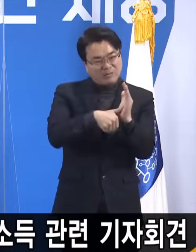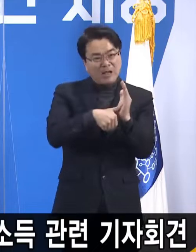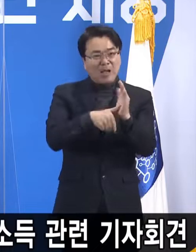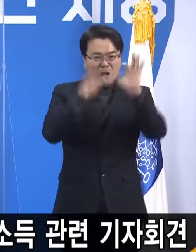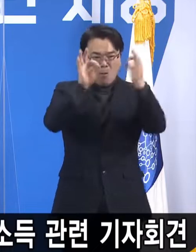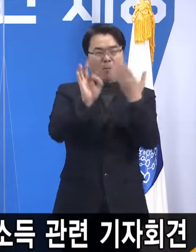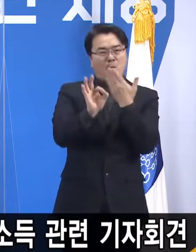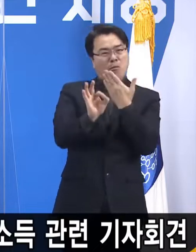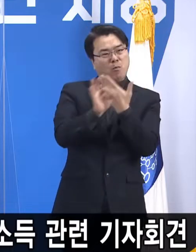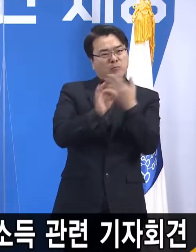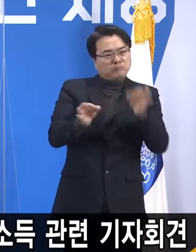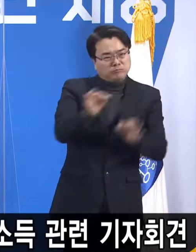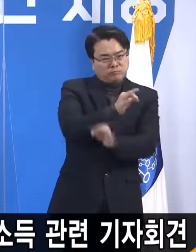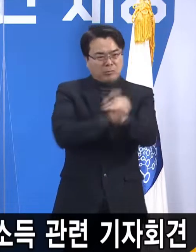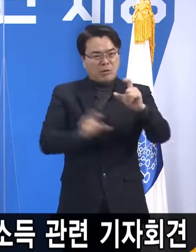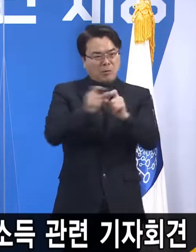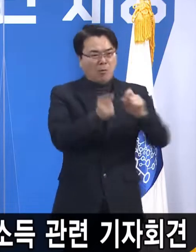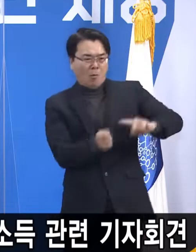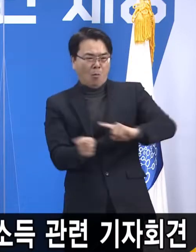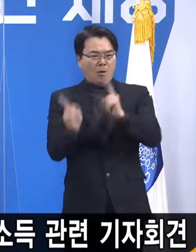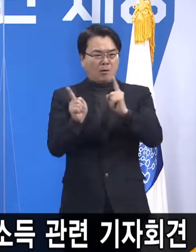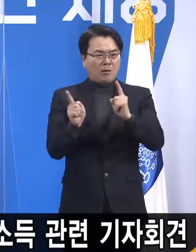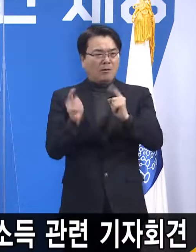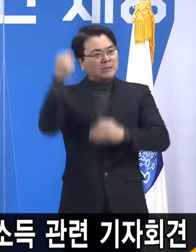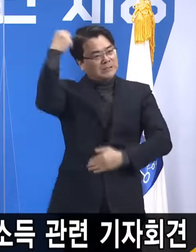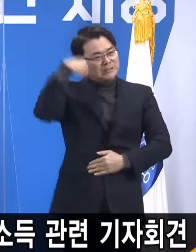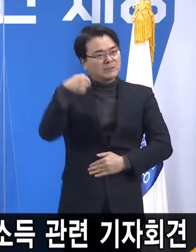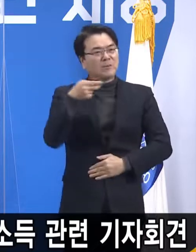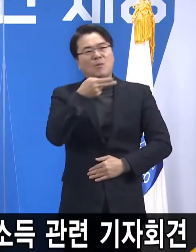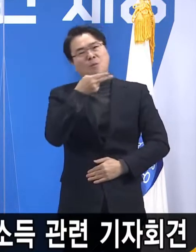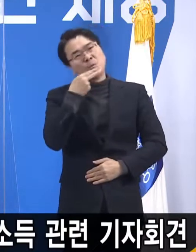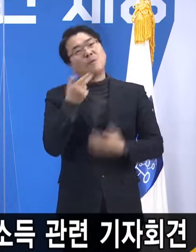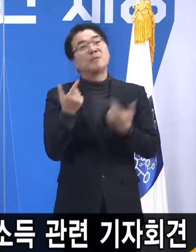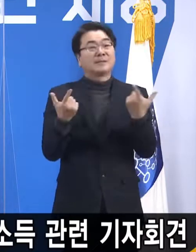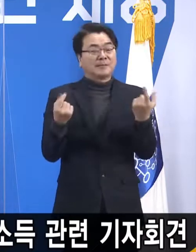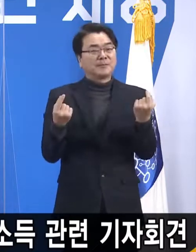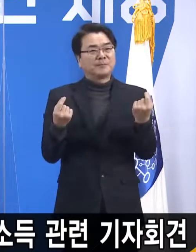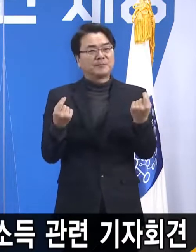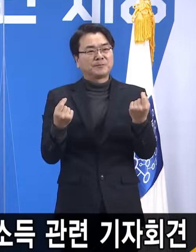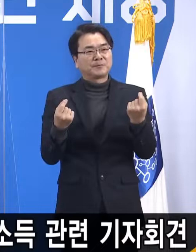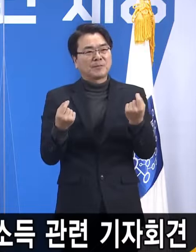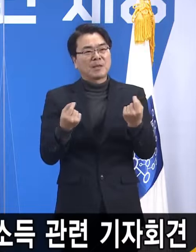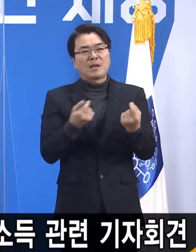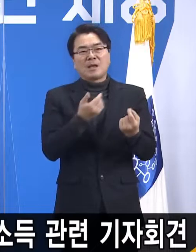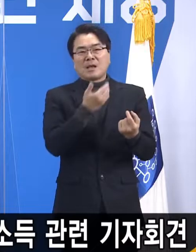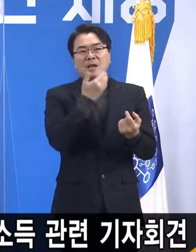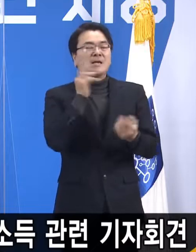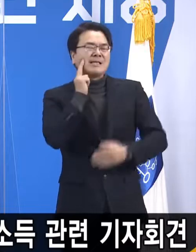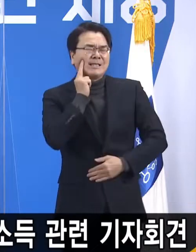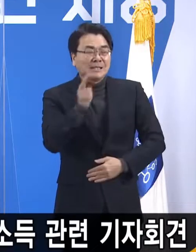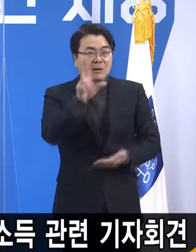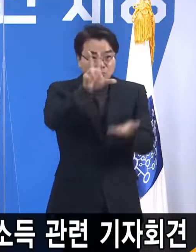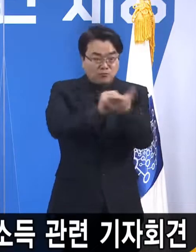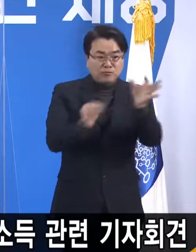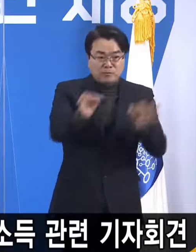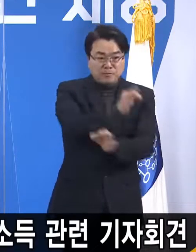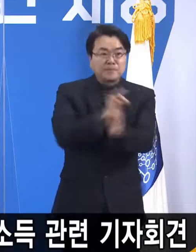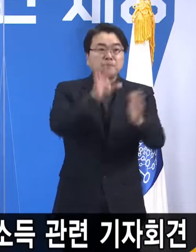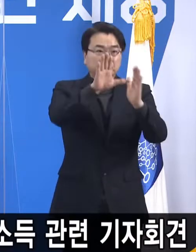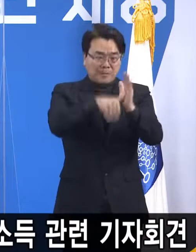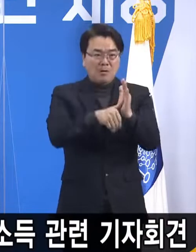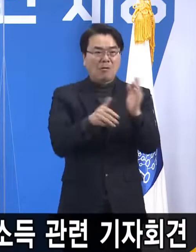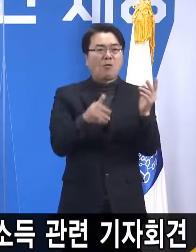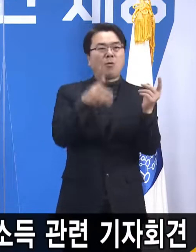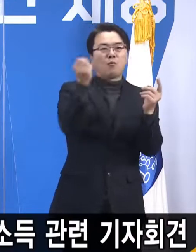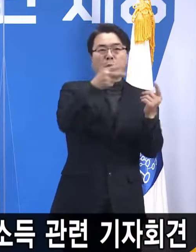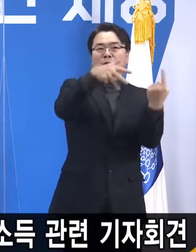체감으로 전혀 확인하기가 어려웠습니다. 위중한 현 경제 상황, 또 1차 재난